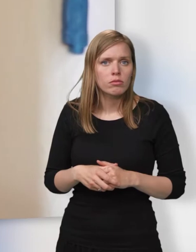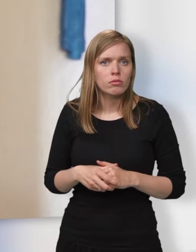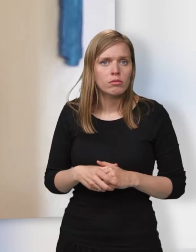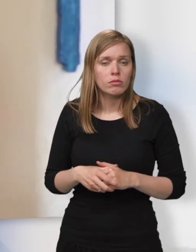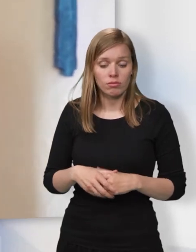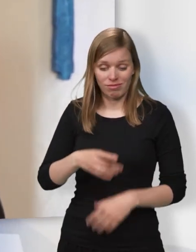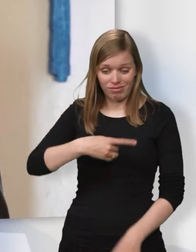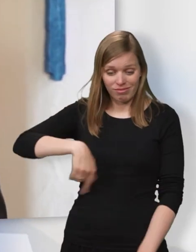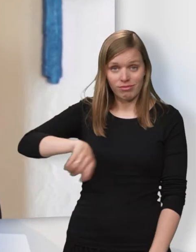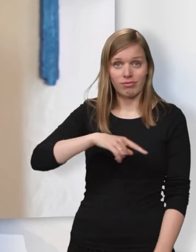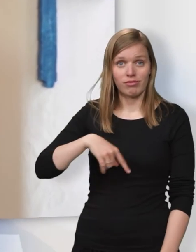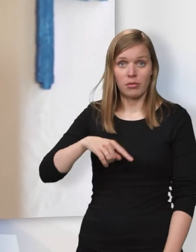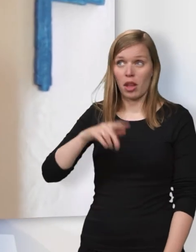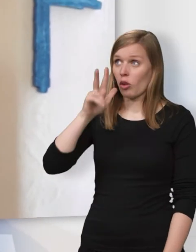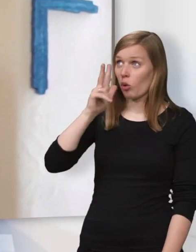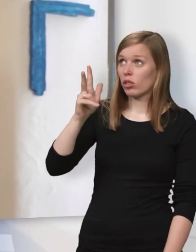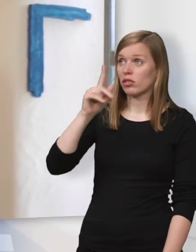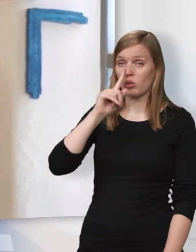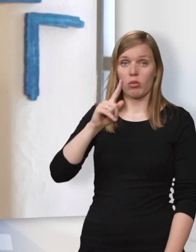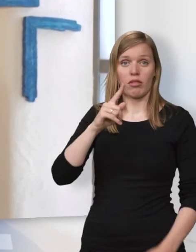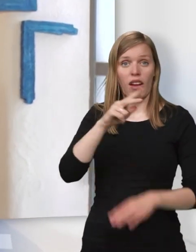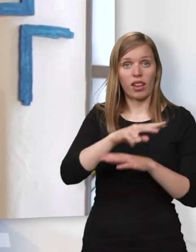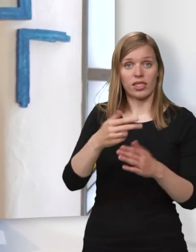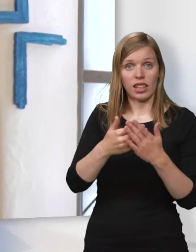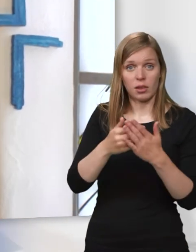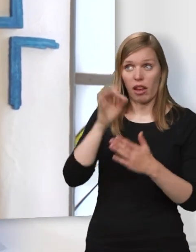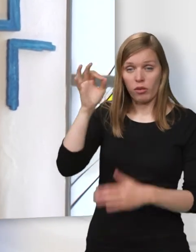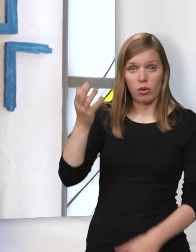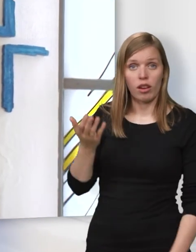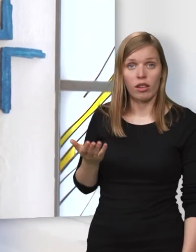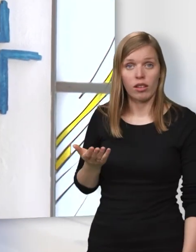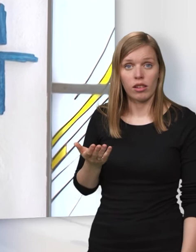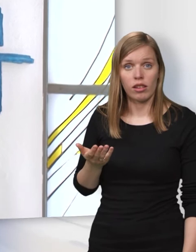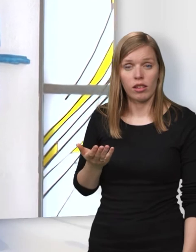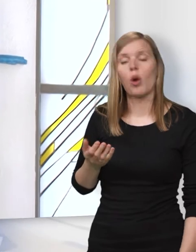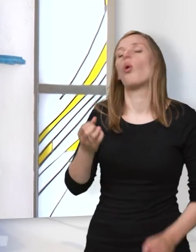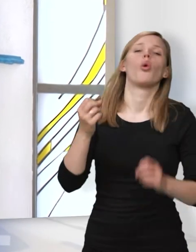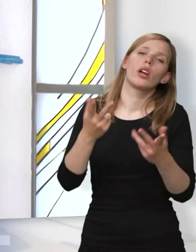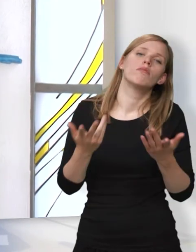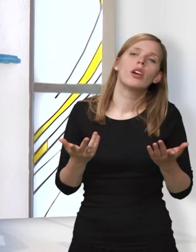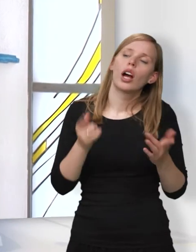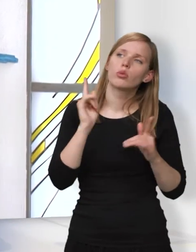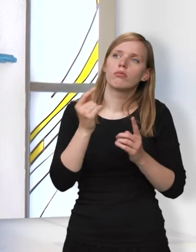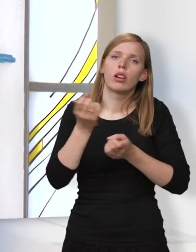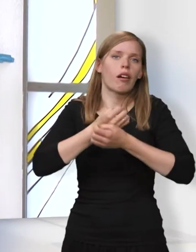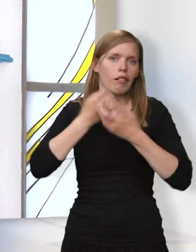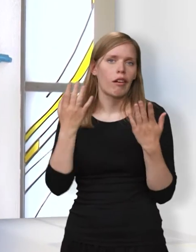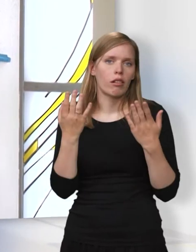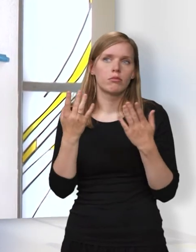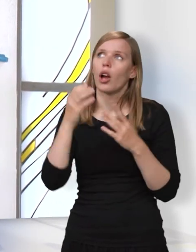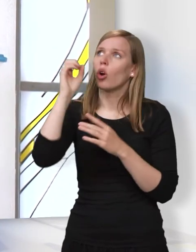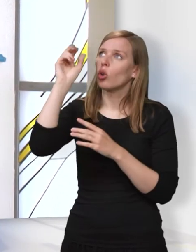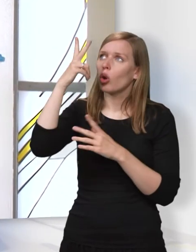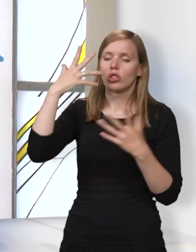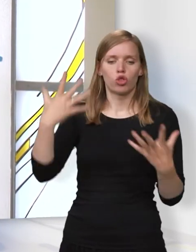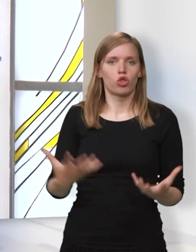Sind wir Ansichtsexemplare Gottes? Okay, zunächst ist klar, er hat uns als seine Exemplare